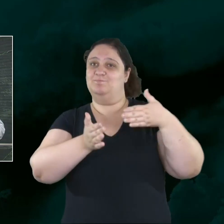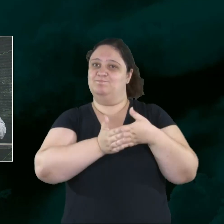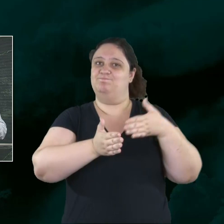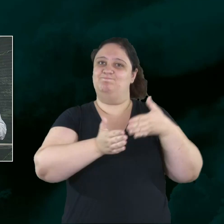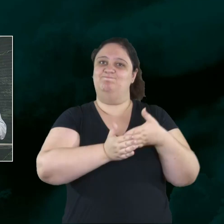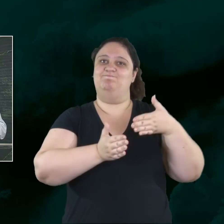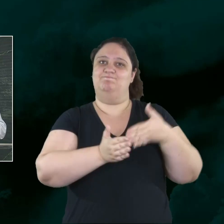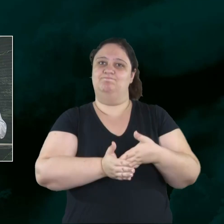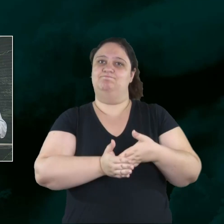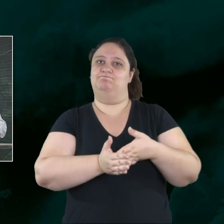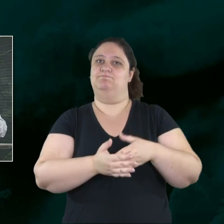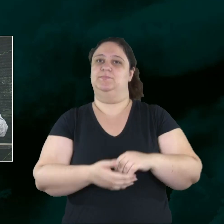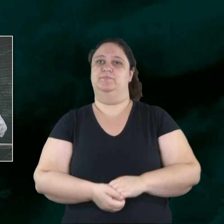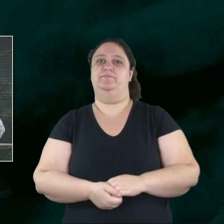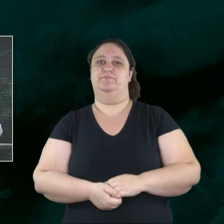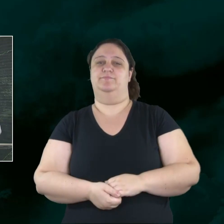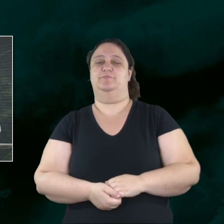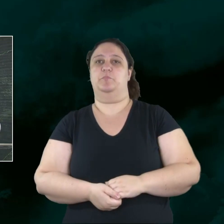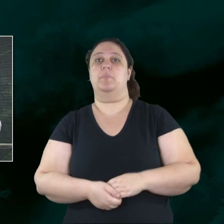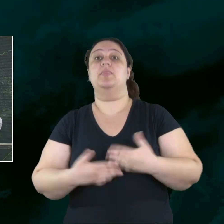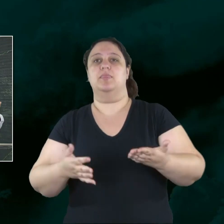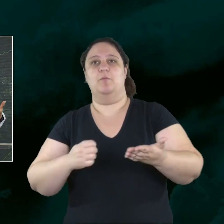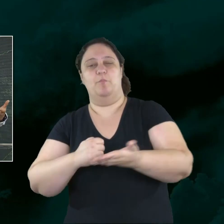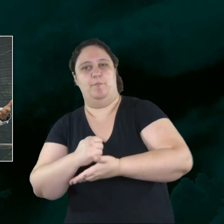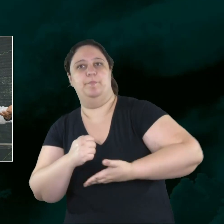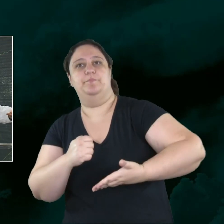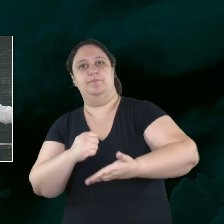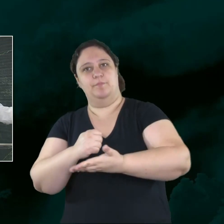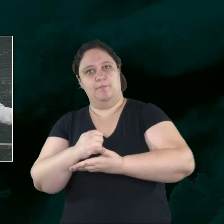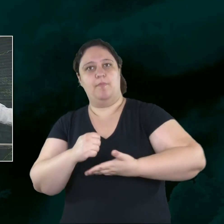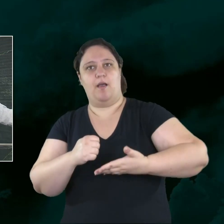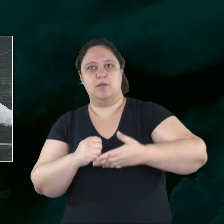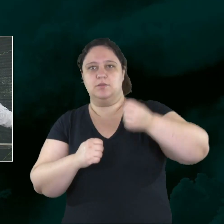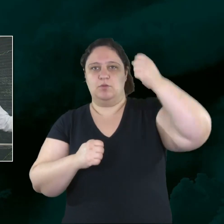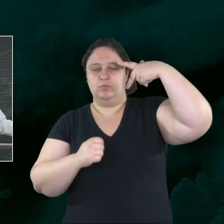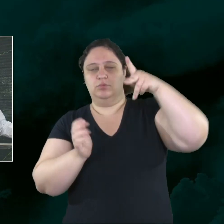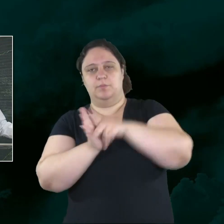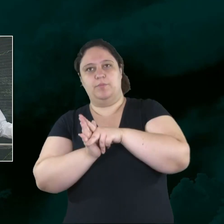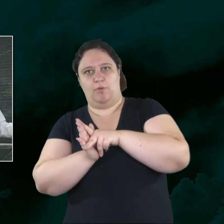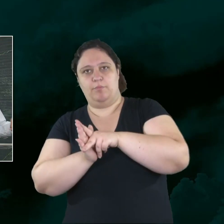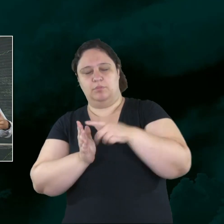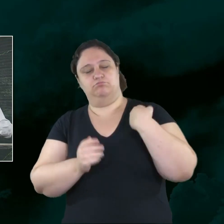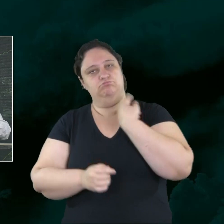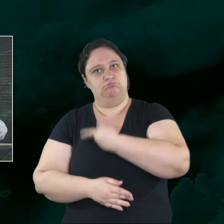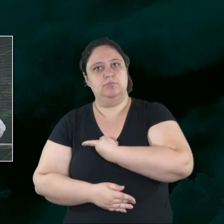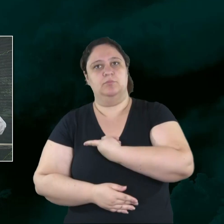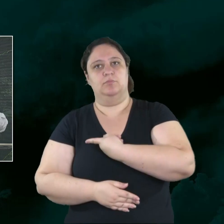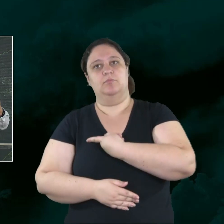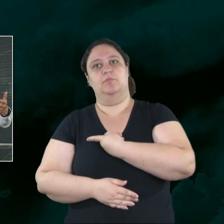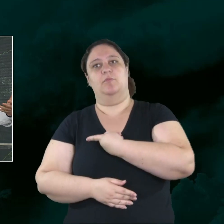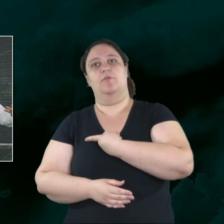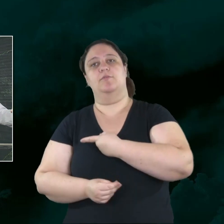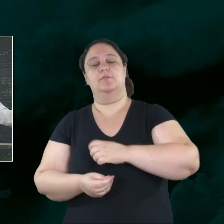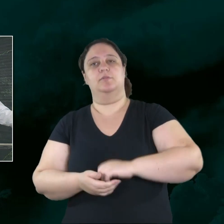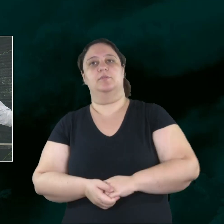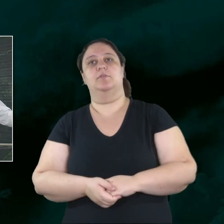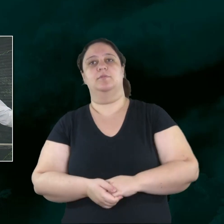Então, essa base que nós temos da cultura ocidental é a base,